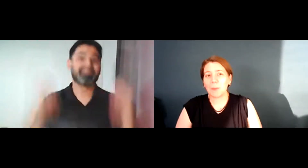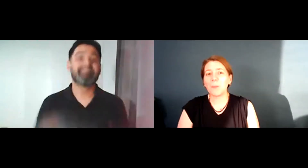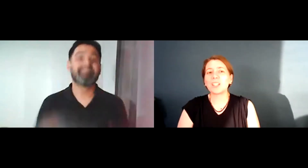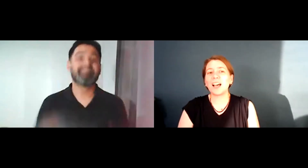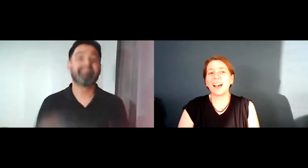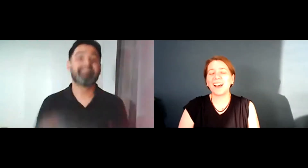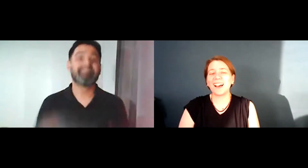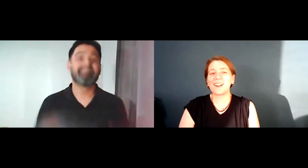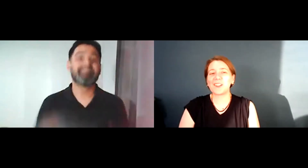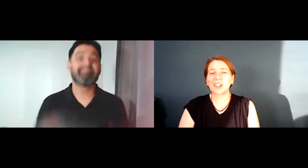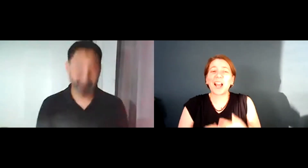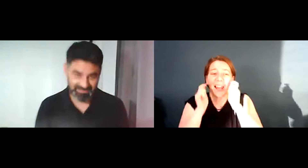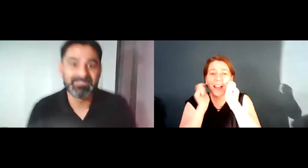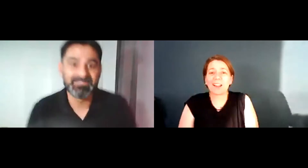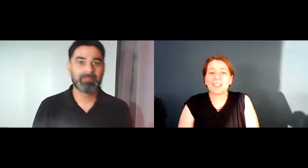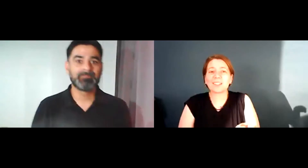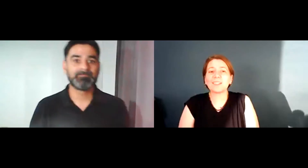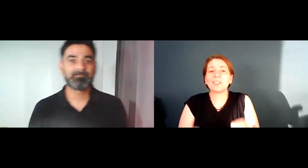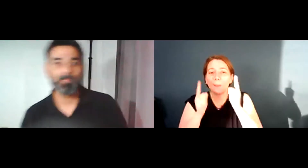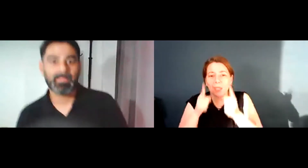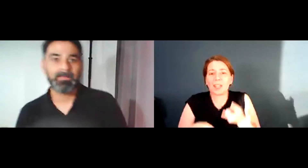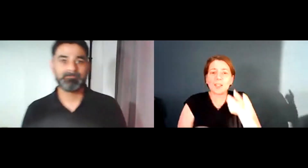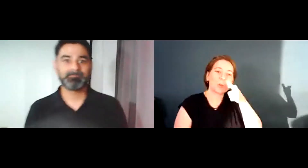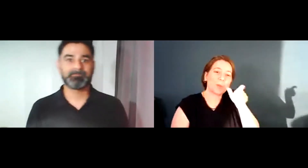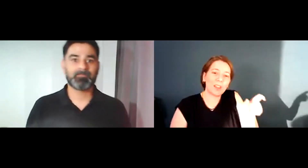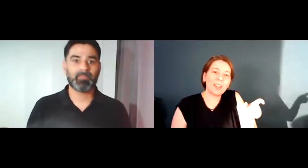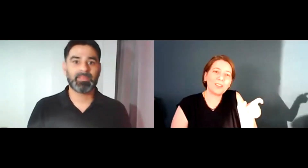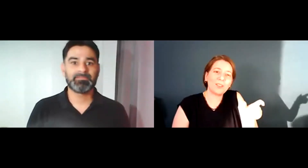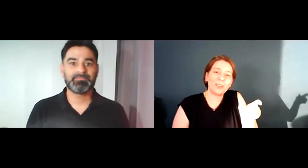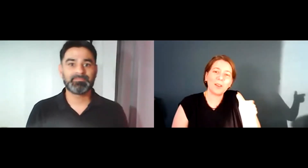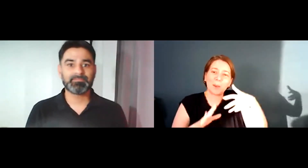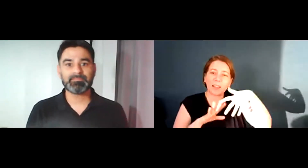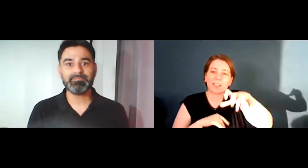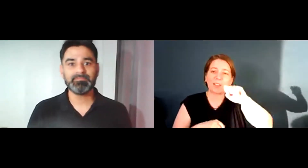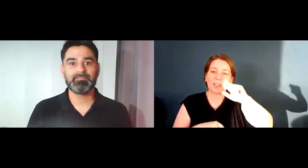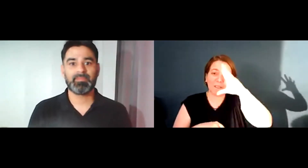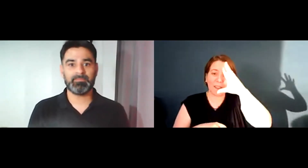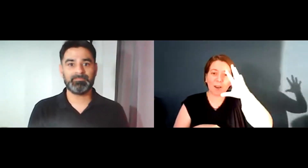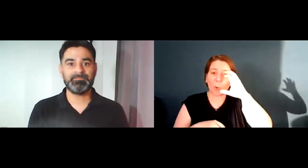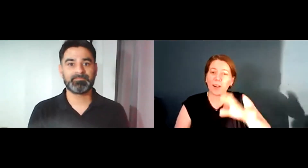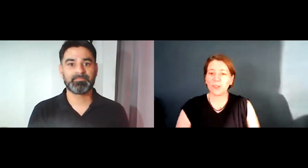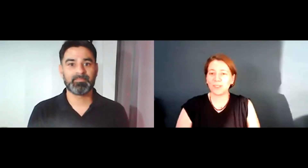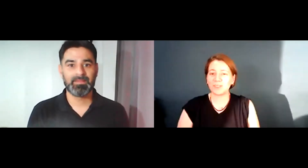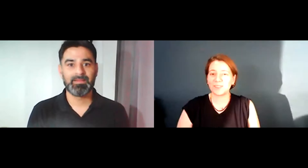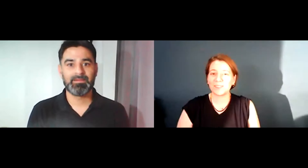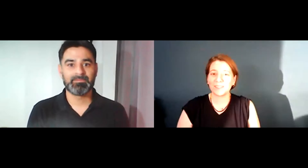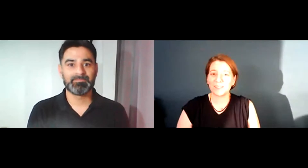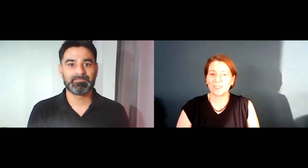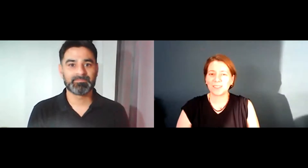Vamos a regalarles también, es un videíto para que se lo lleven de recuerdo. Es